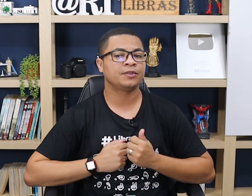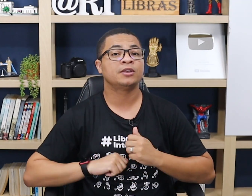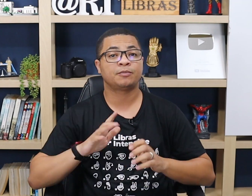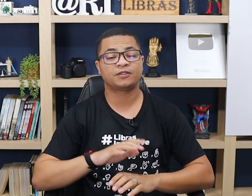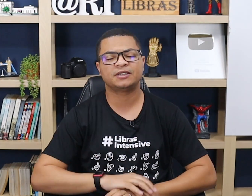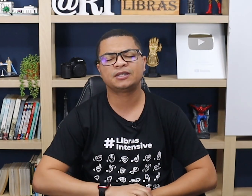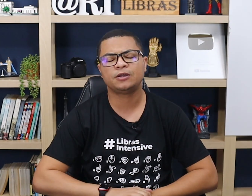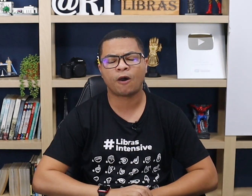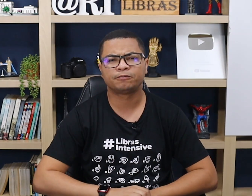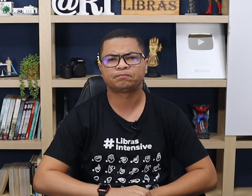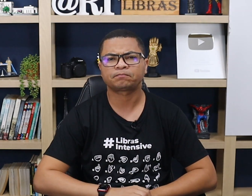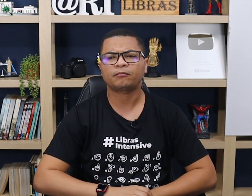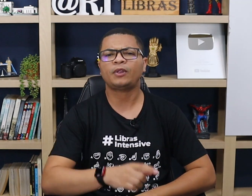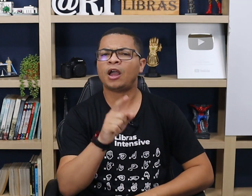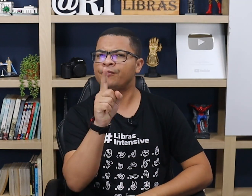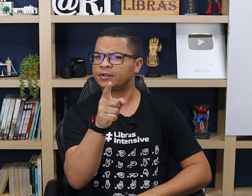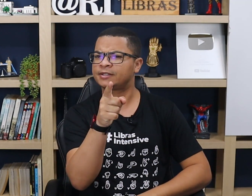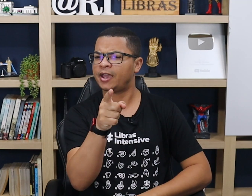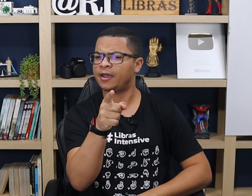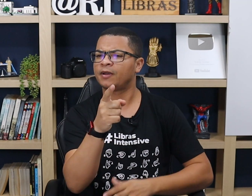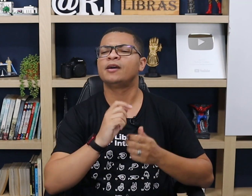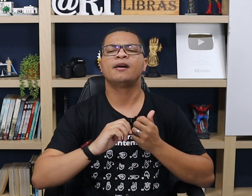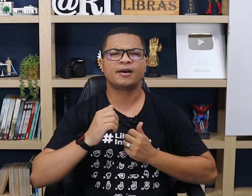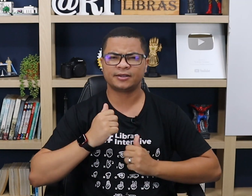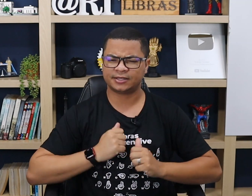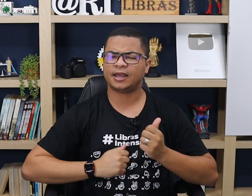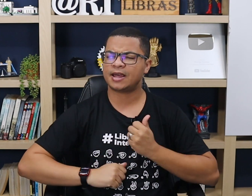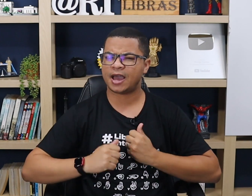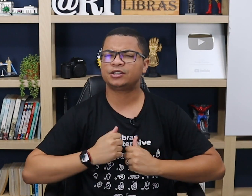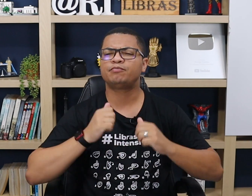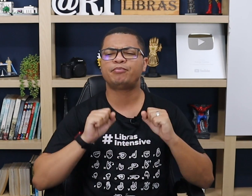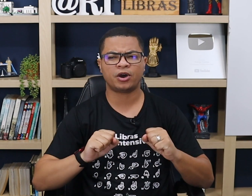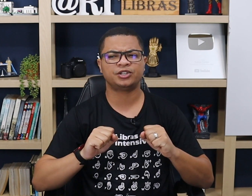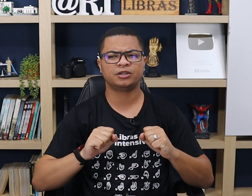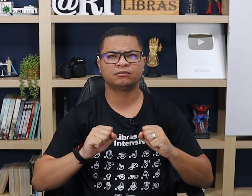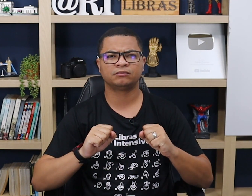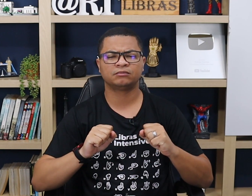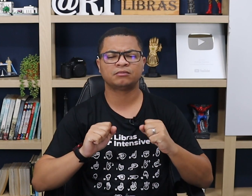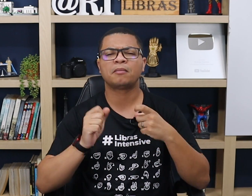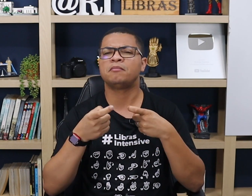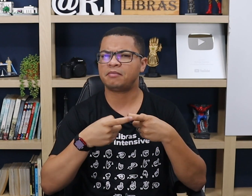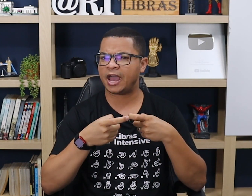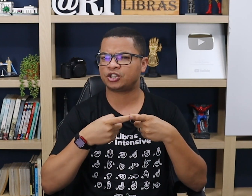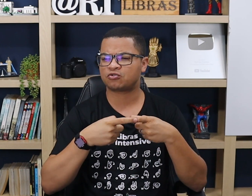você pode fazer assim ó você ansiedade pode médico